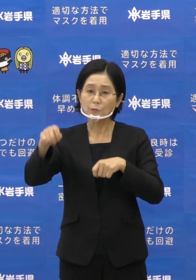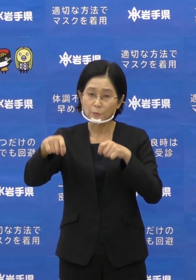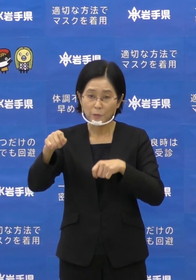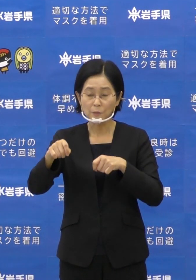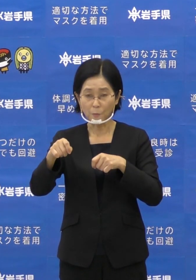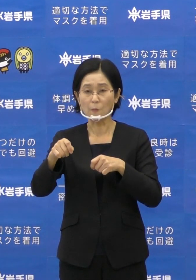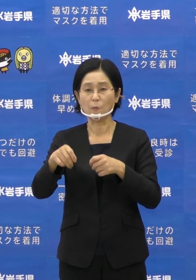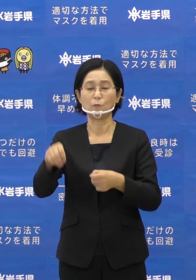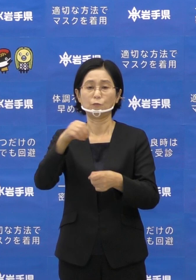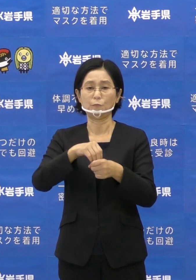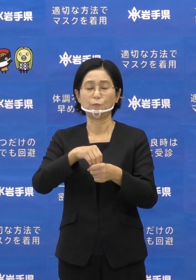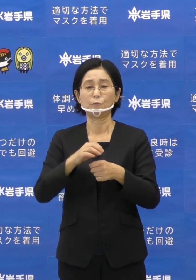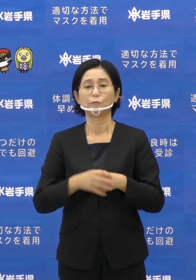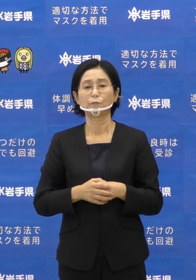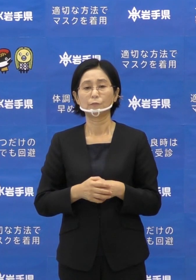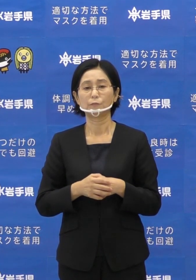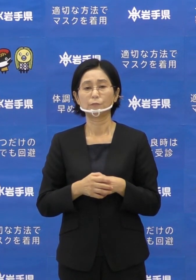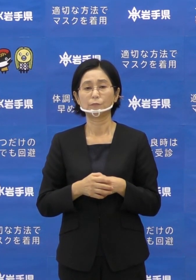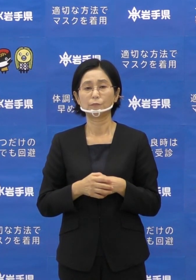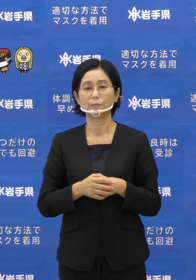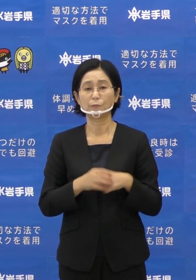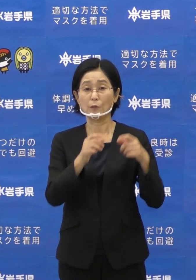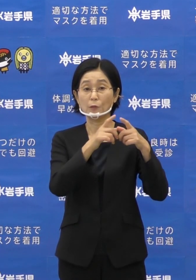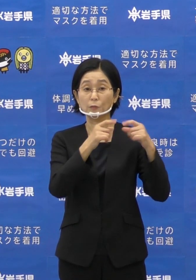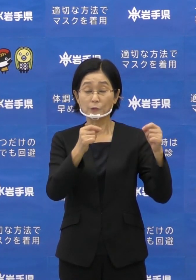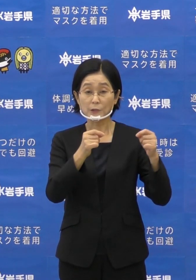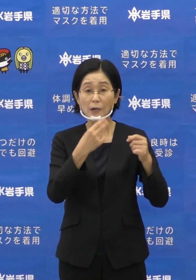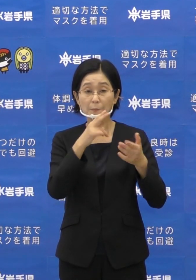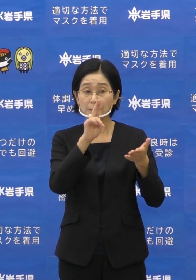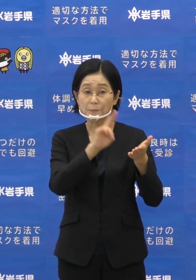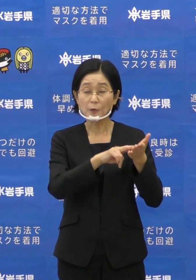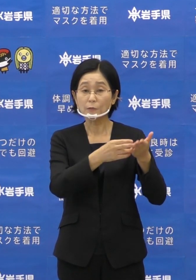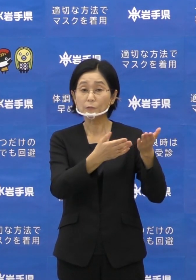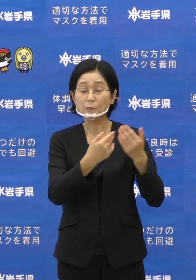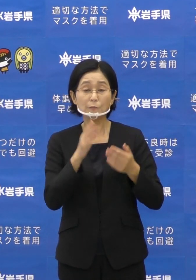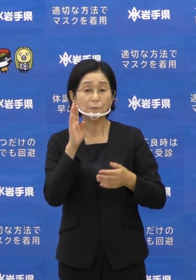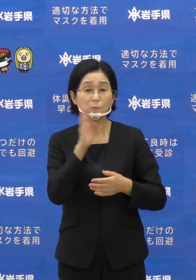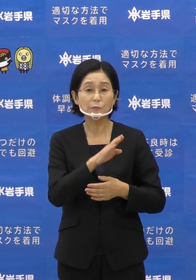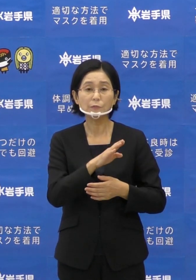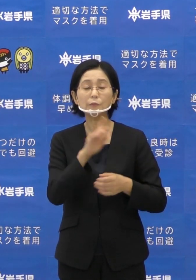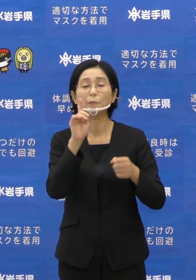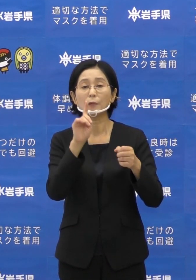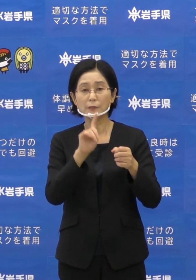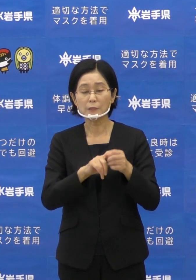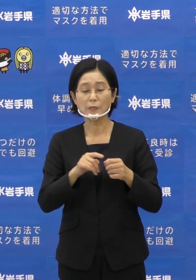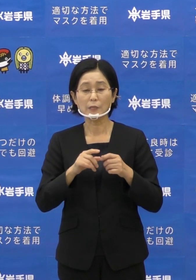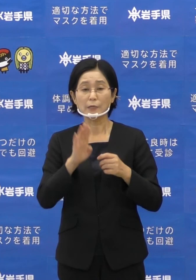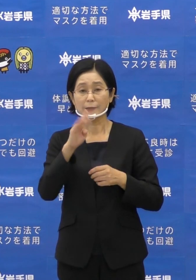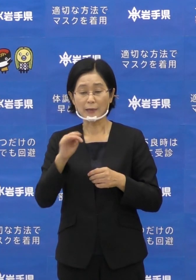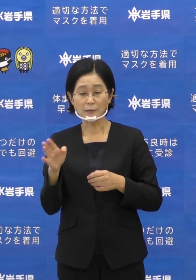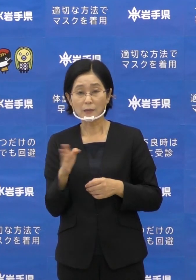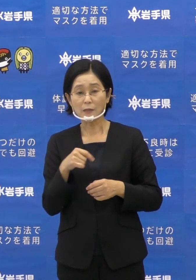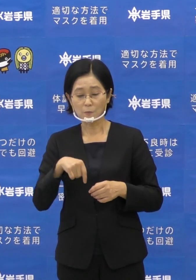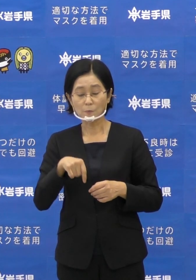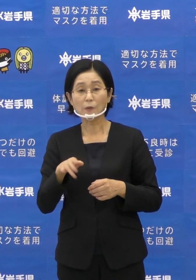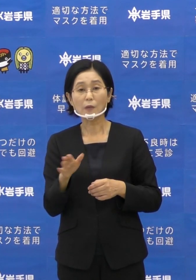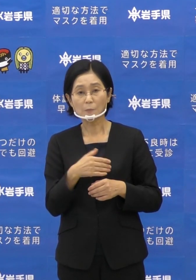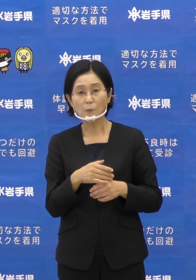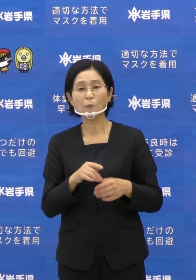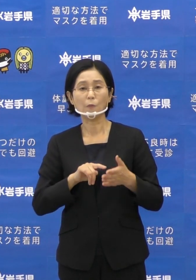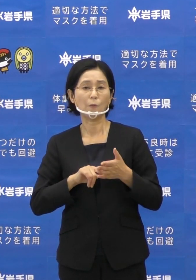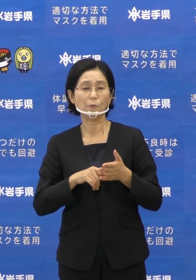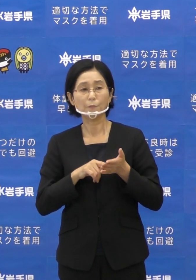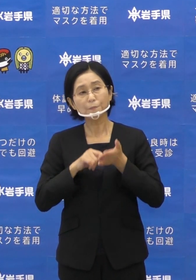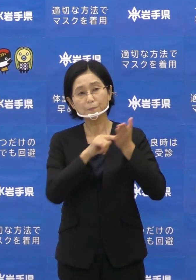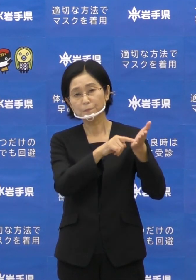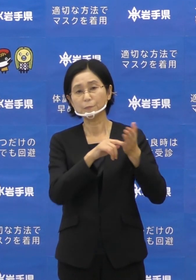りますので、いずれ国が決定しやすいような形になるよう県の側からも努めますし、